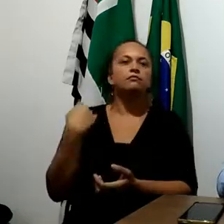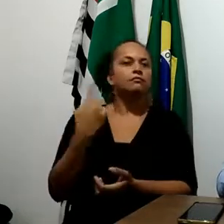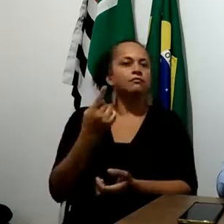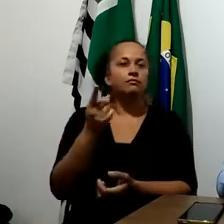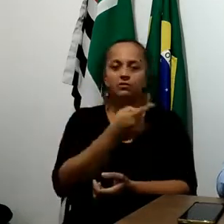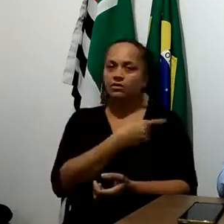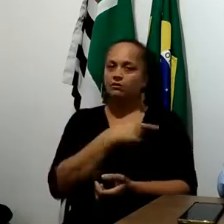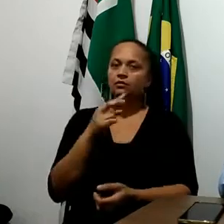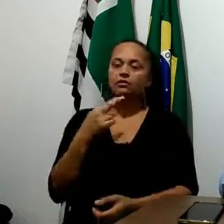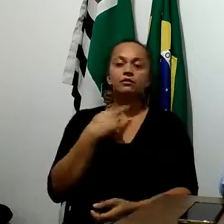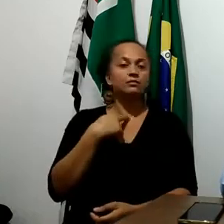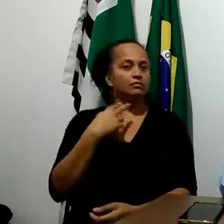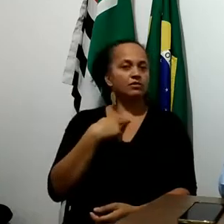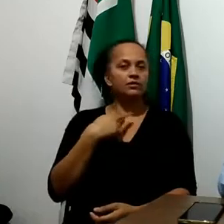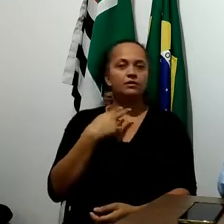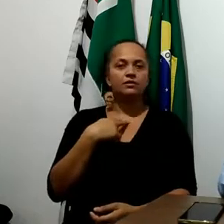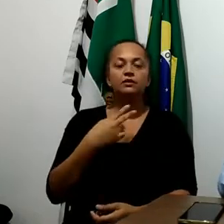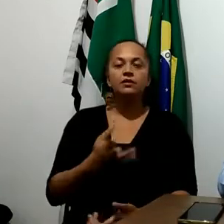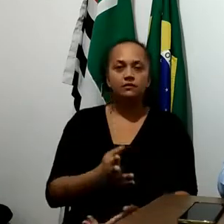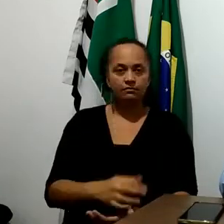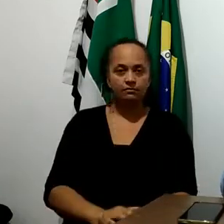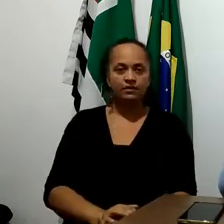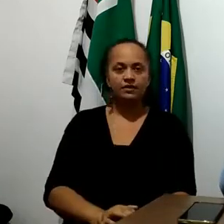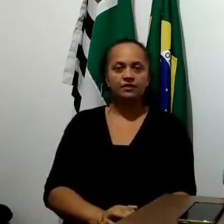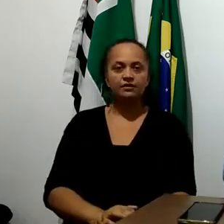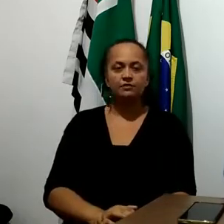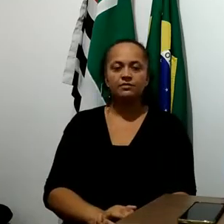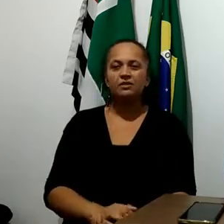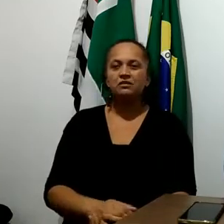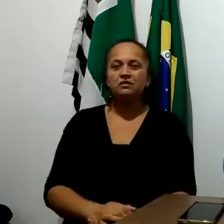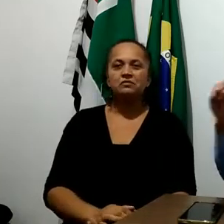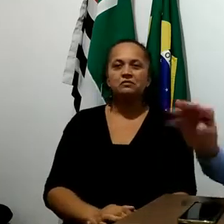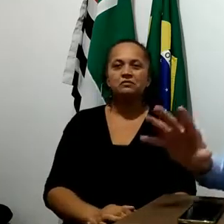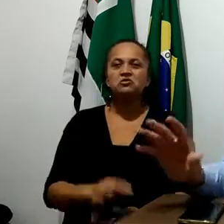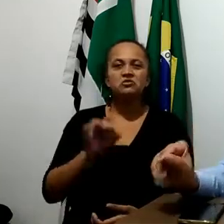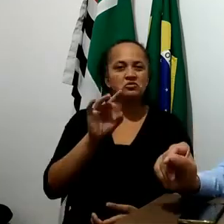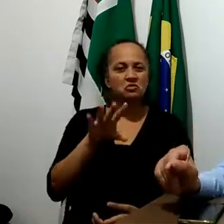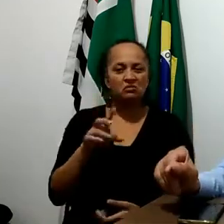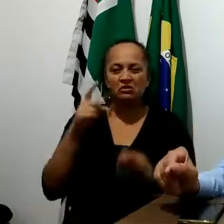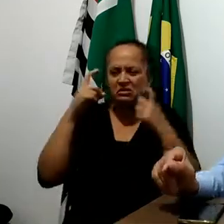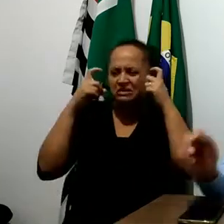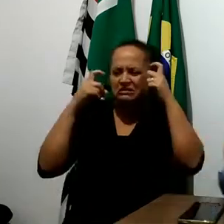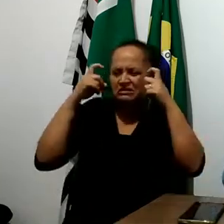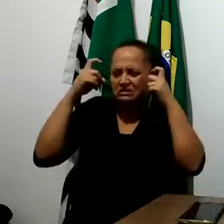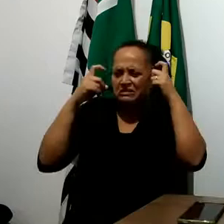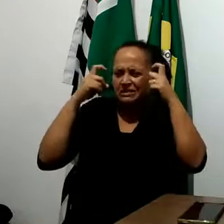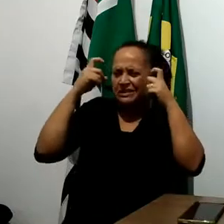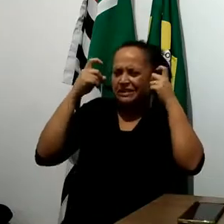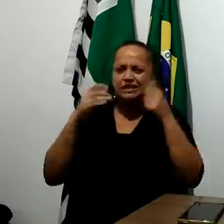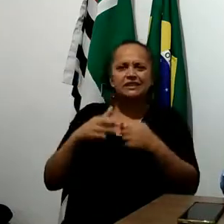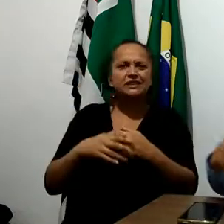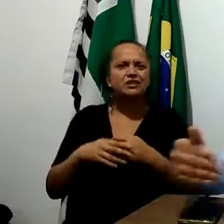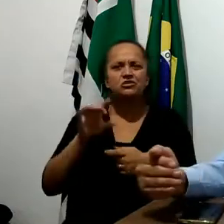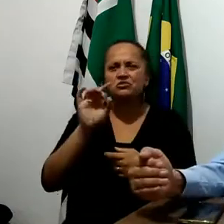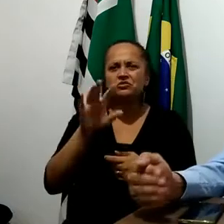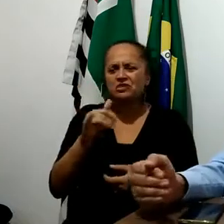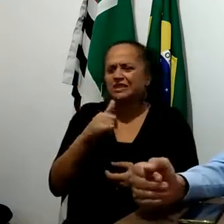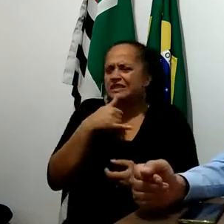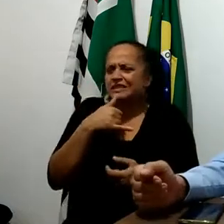nenhuma atentar para as coisas que se vê, ou para aquilo que você